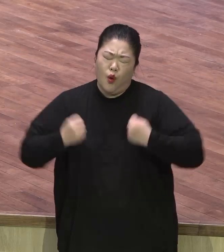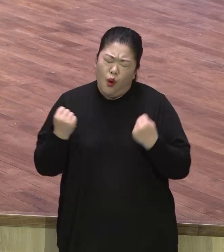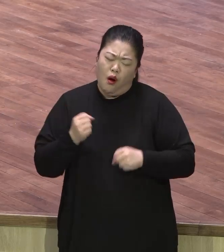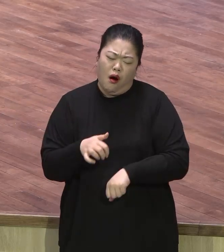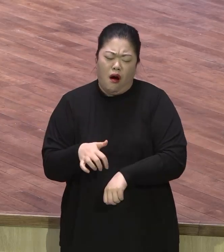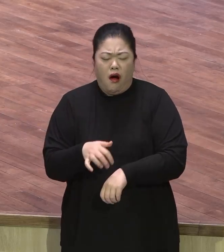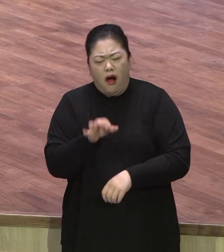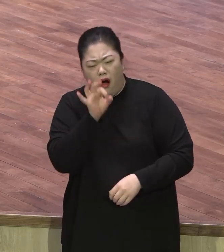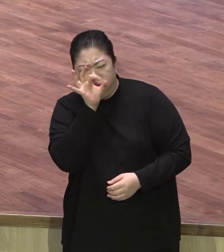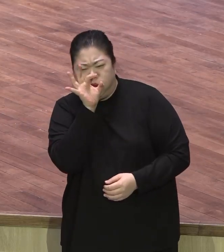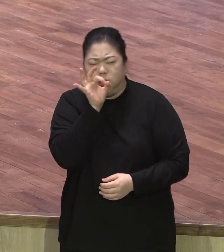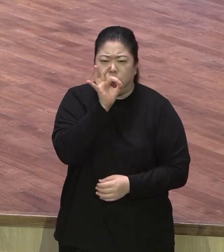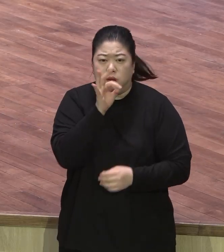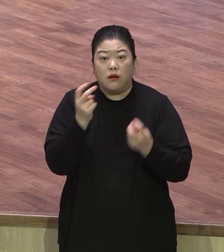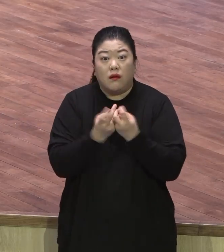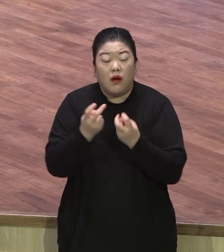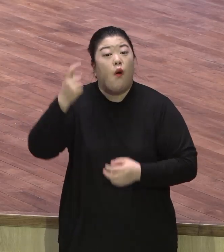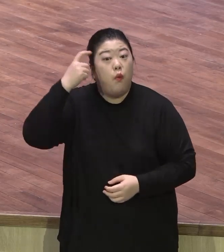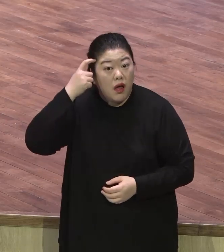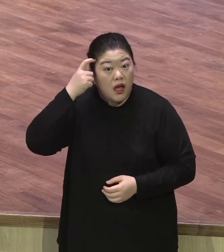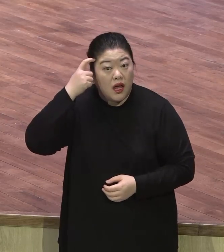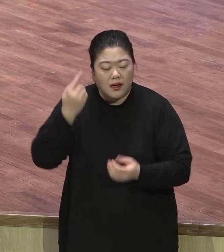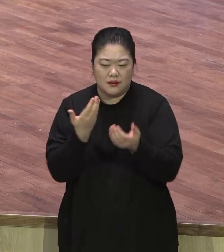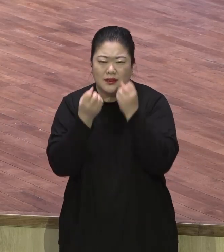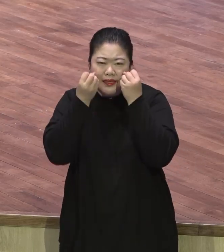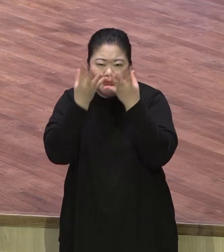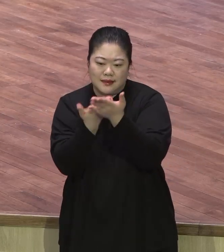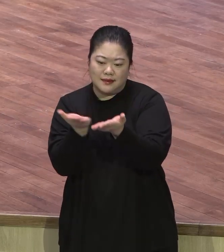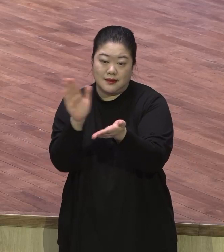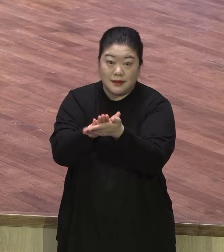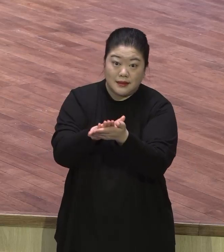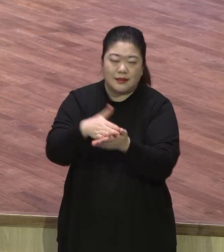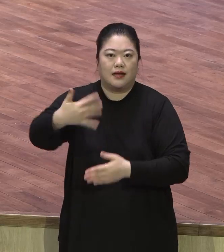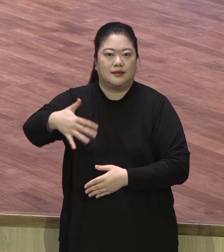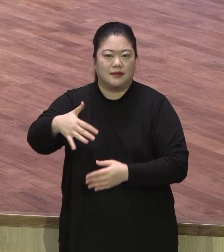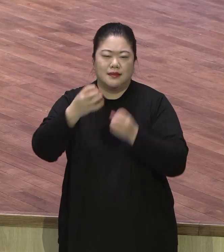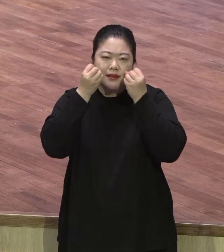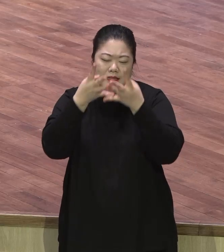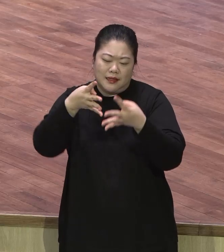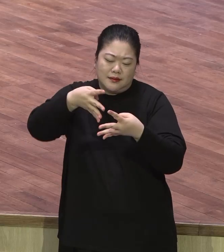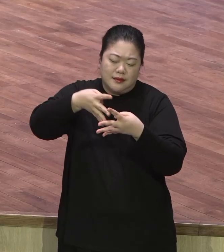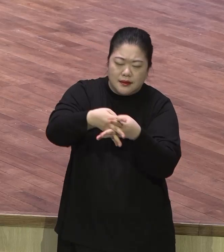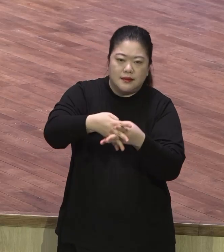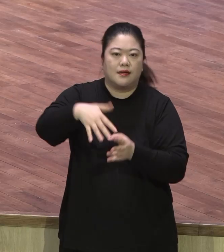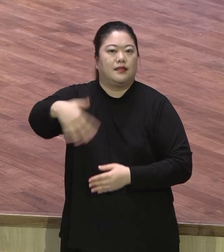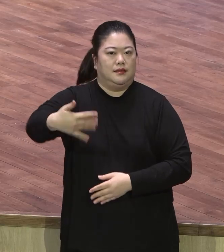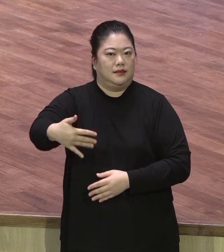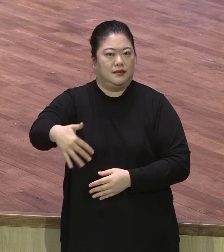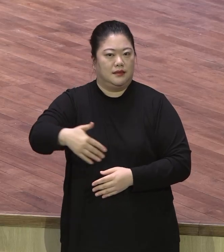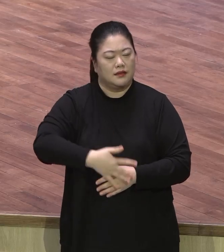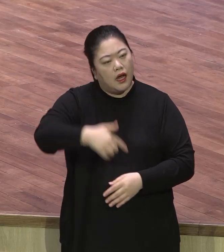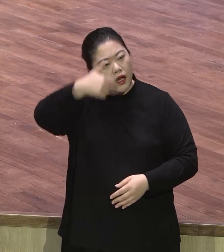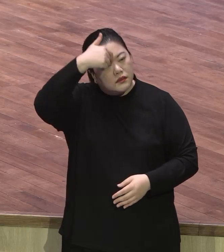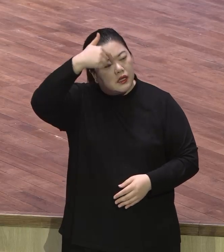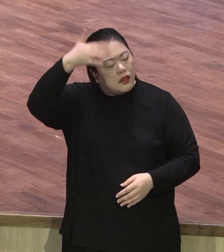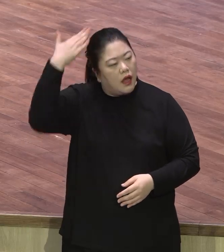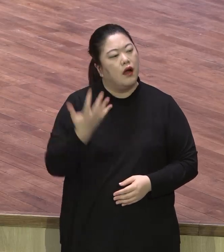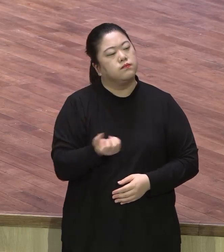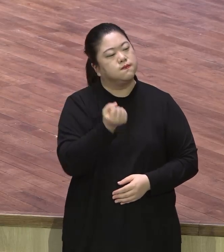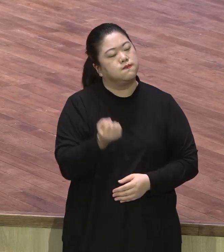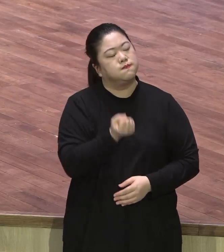새털 인생이 안 돼서 그래요. 새털 인생 되어야 말씀이 실행이 될 수 있어요. 새털